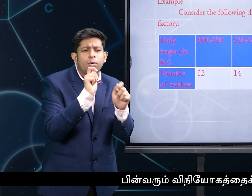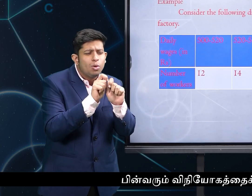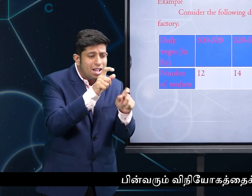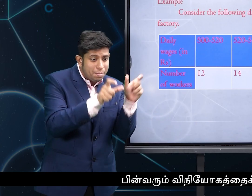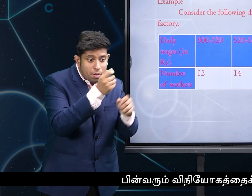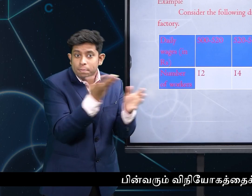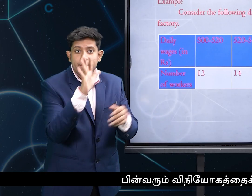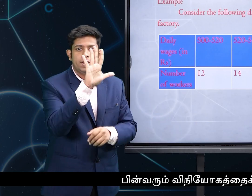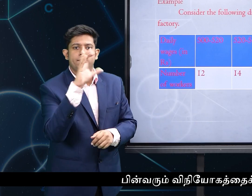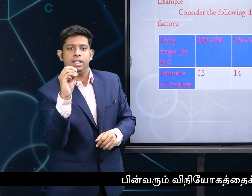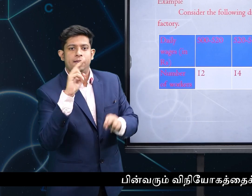கவனியுங்கள்.